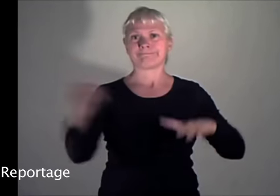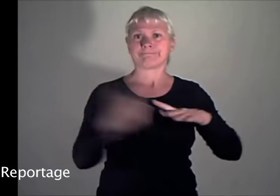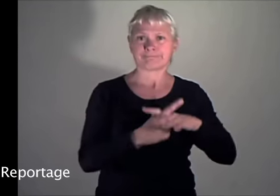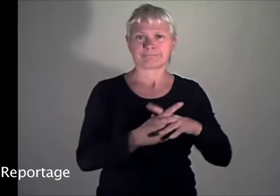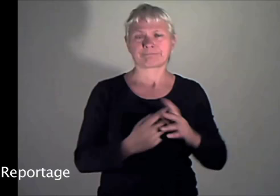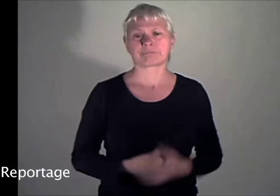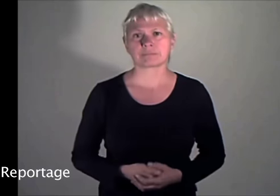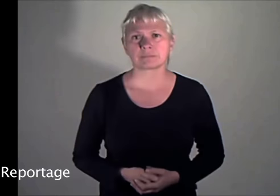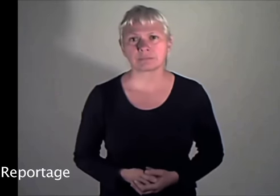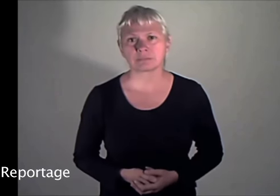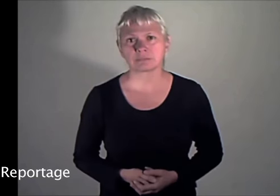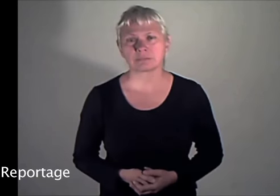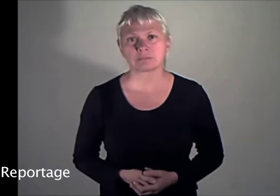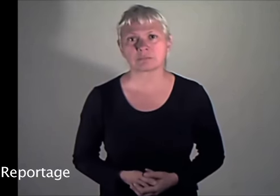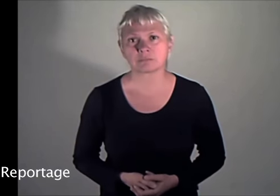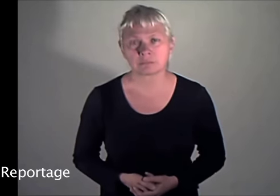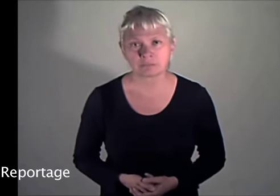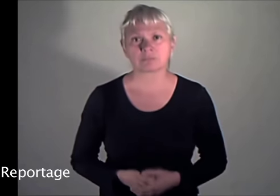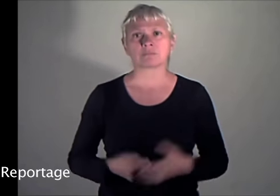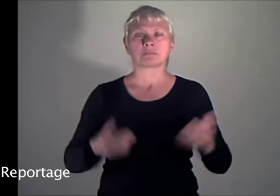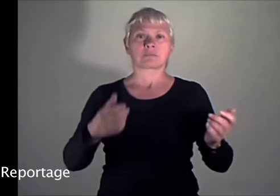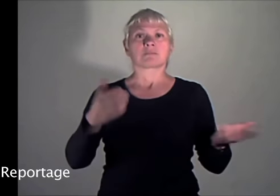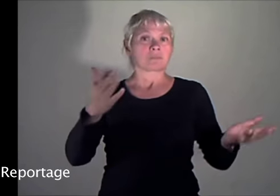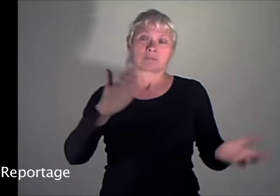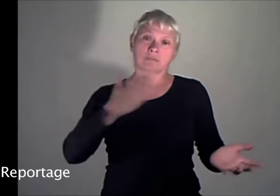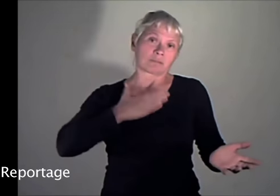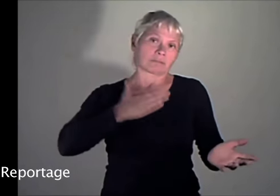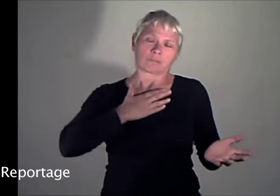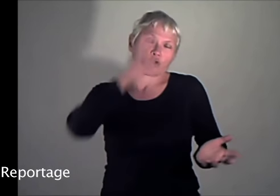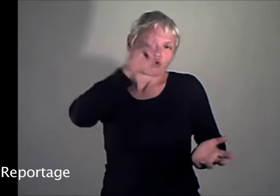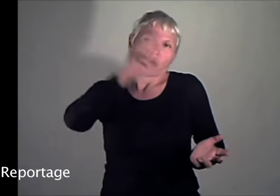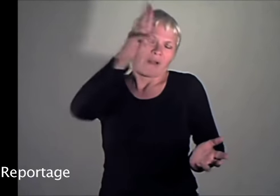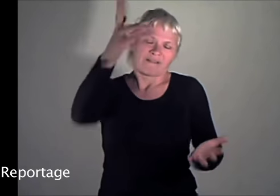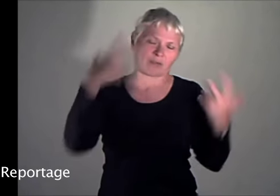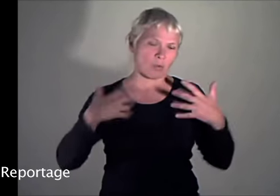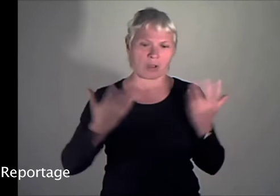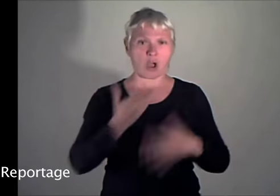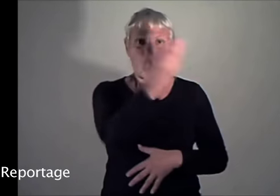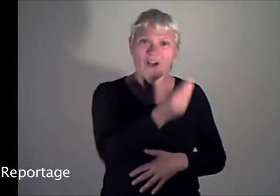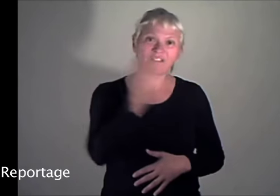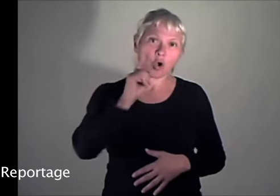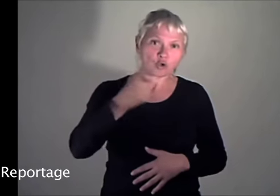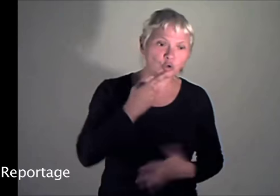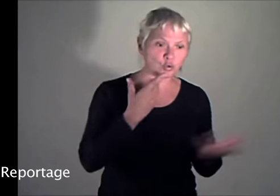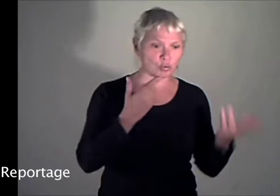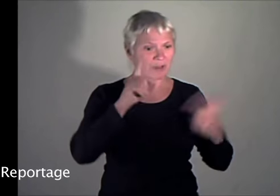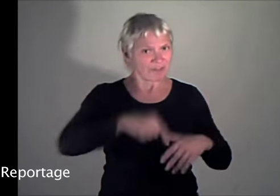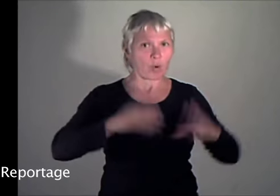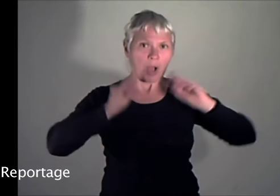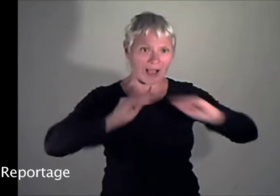quoi. Je rêve, si tu veux, que les enfants sourds aient un programme d'enseignement de la langue des signes.